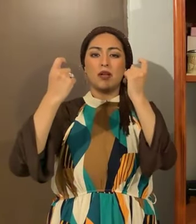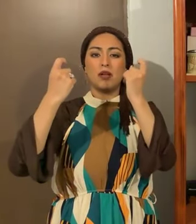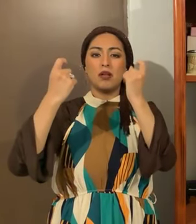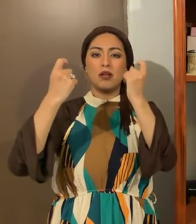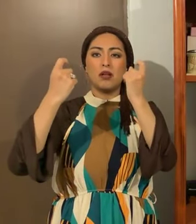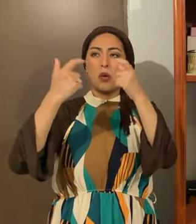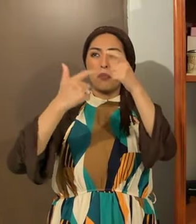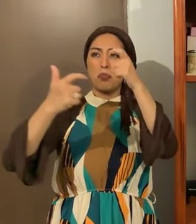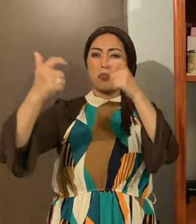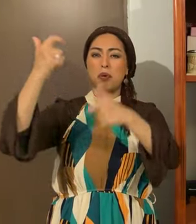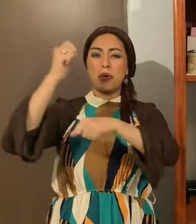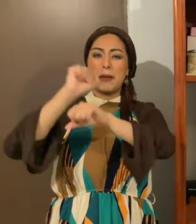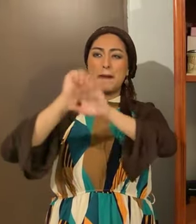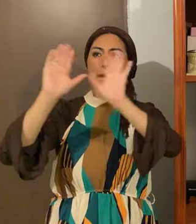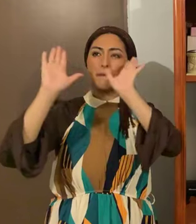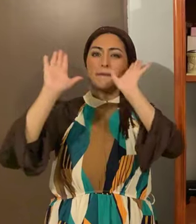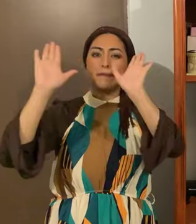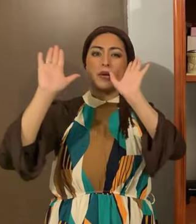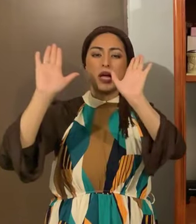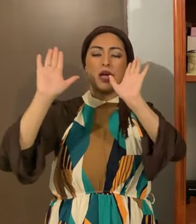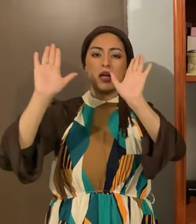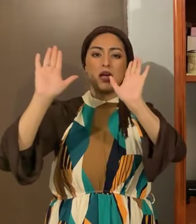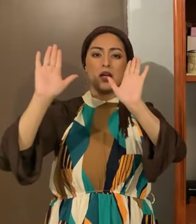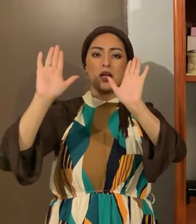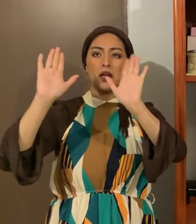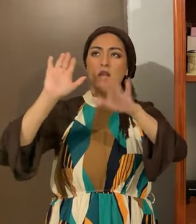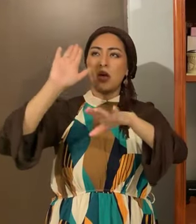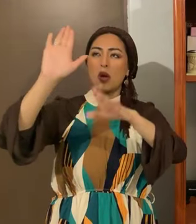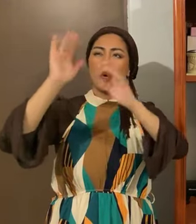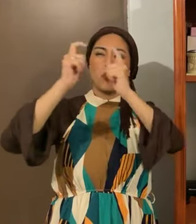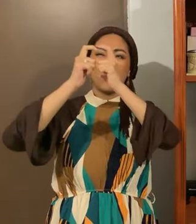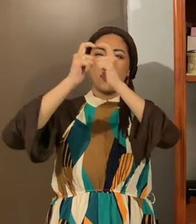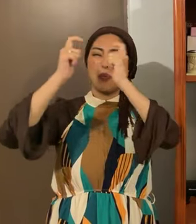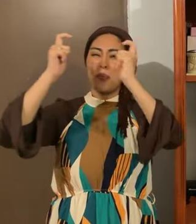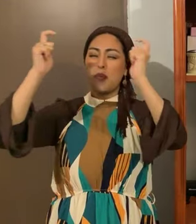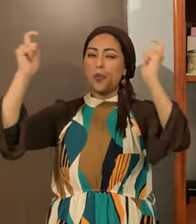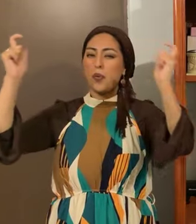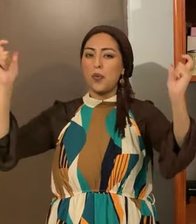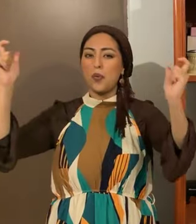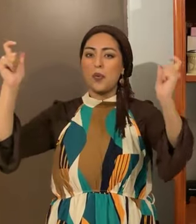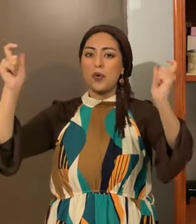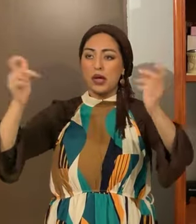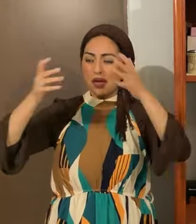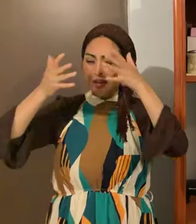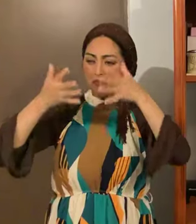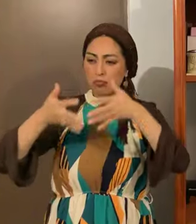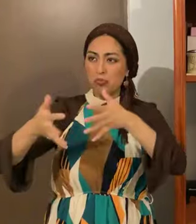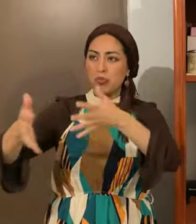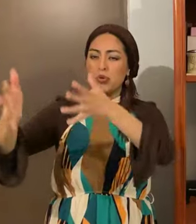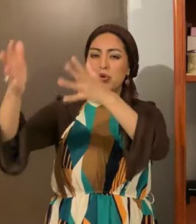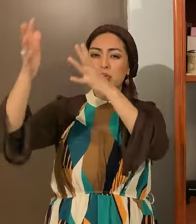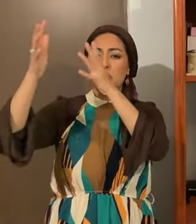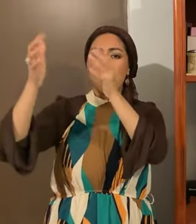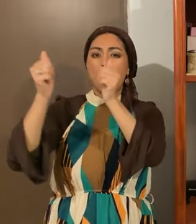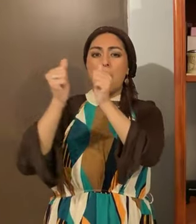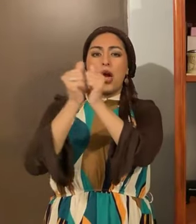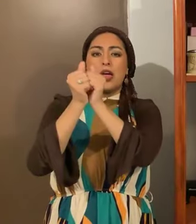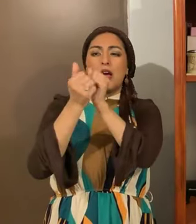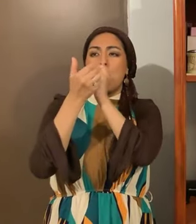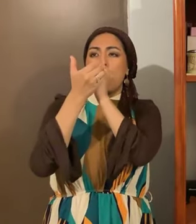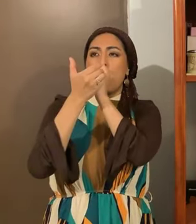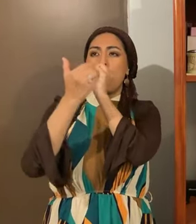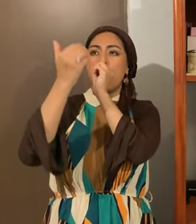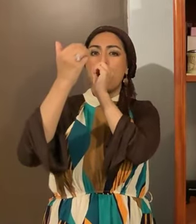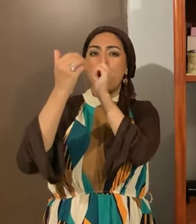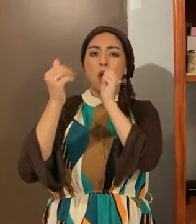por sus proezas, exaltarle conforme a la muchedumbre de su grandeza, exaltarle a son de shofar,